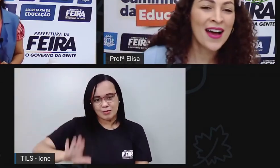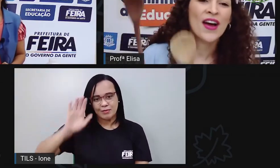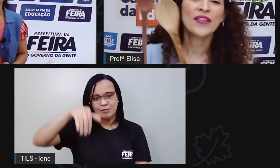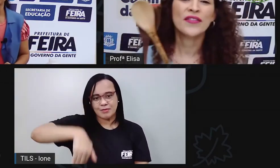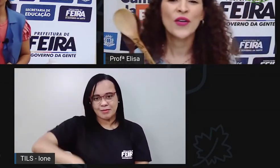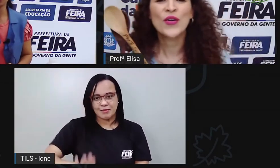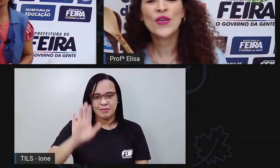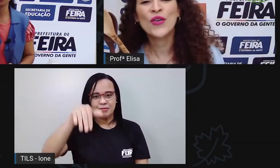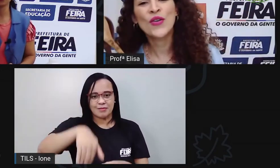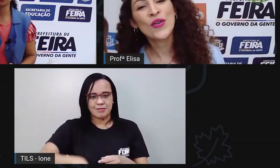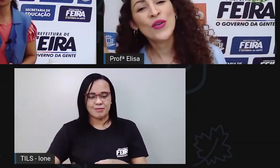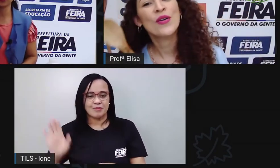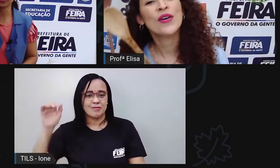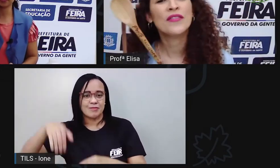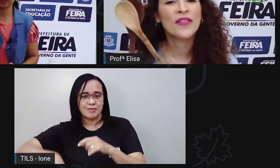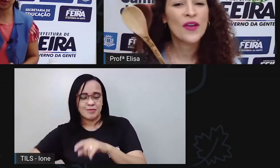mar.